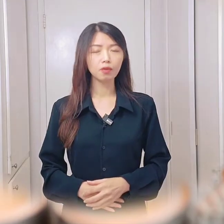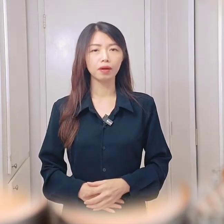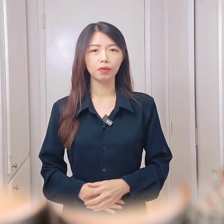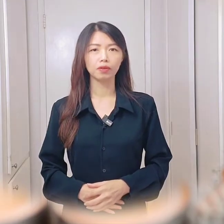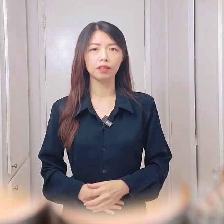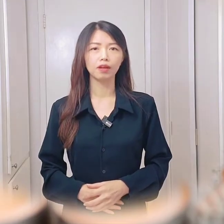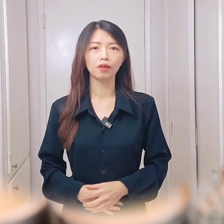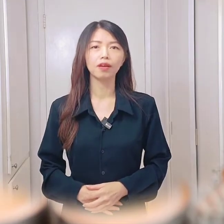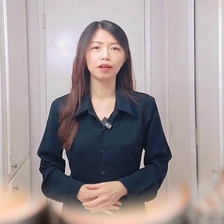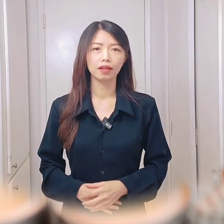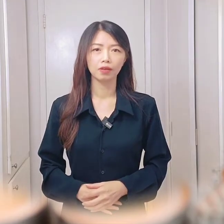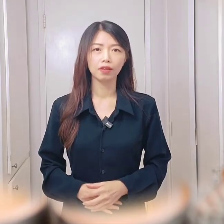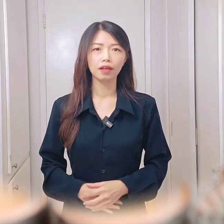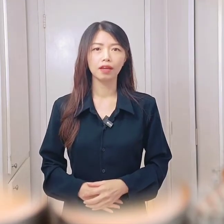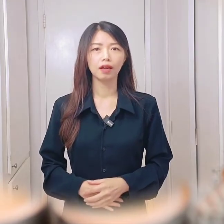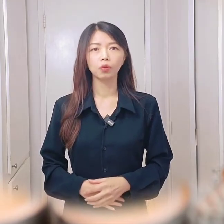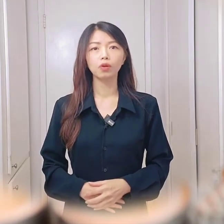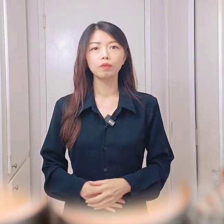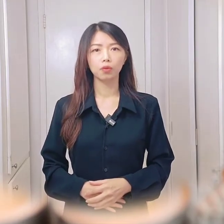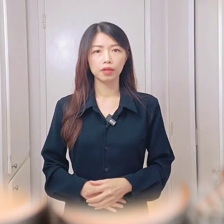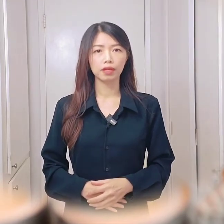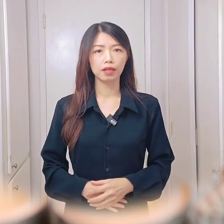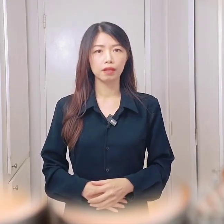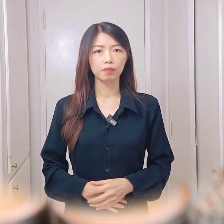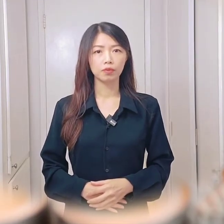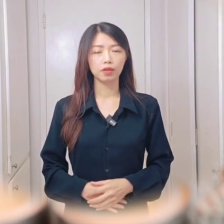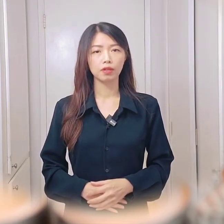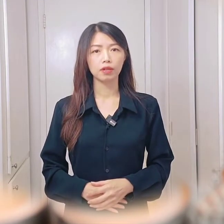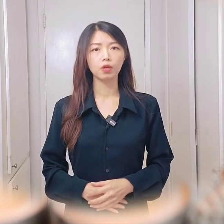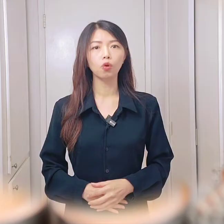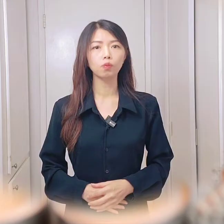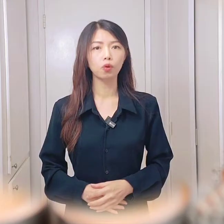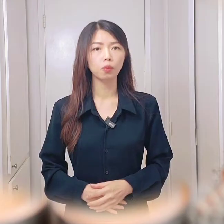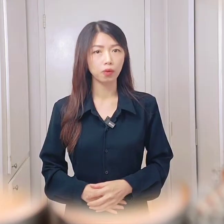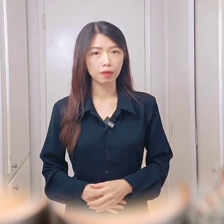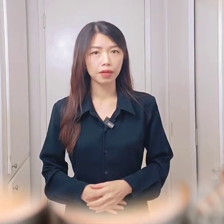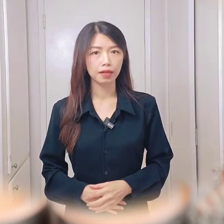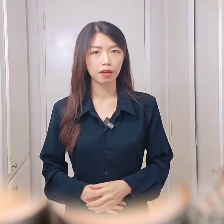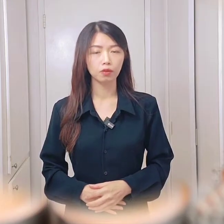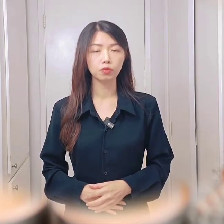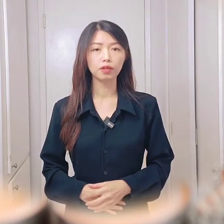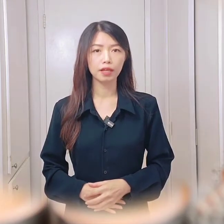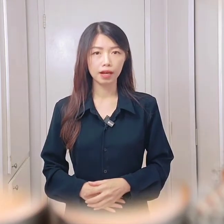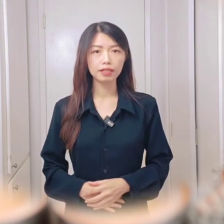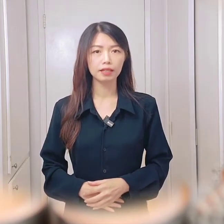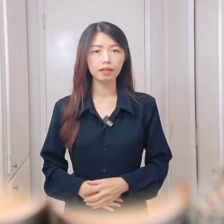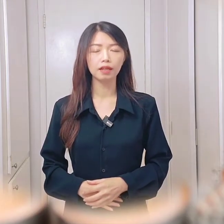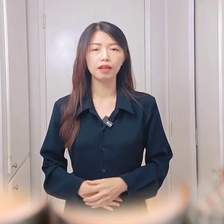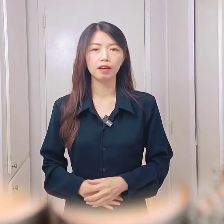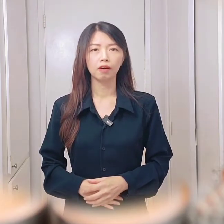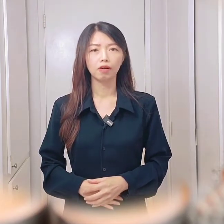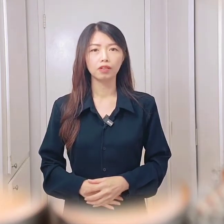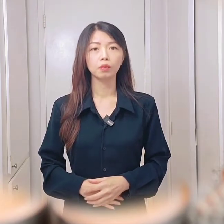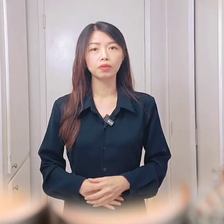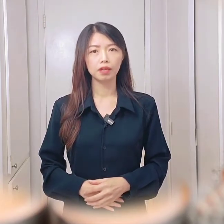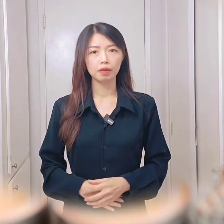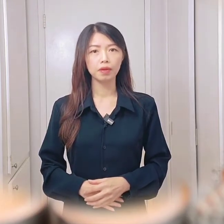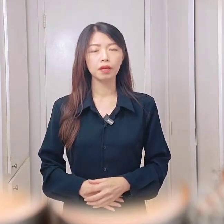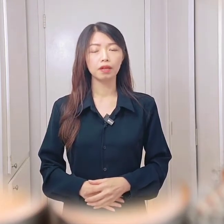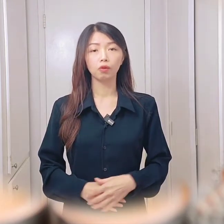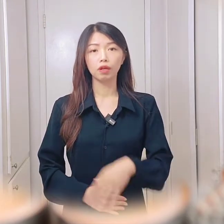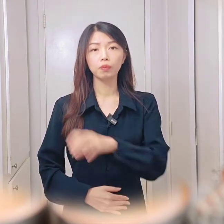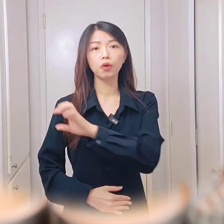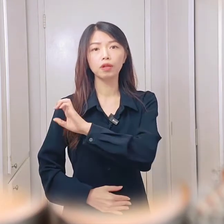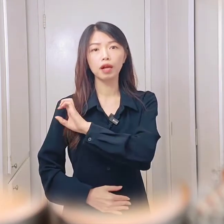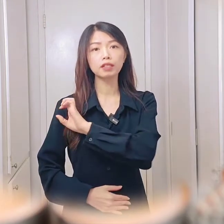표현하나 찾아봤거든요. 그랬더니 농인 목사님 중에서 이용보 목사님이 계세요. 수화 찬양하시는 그